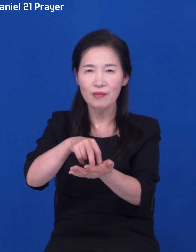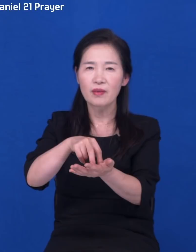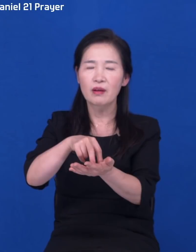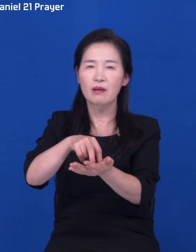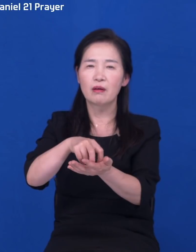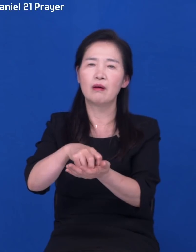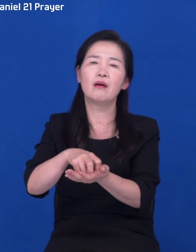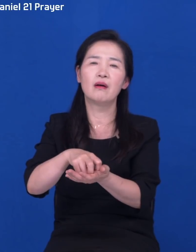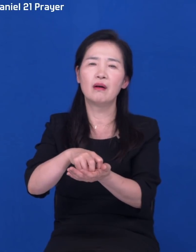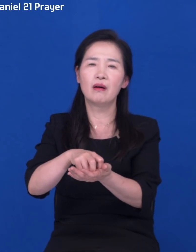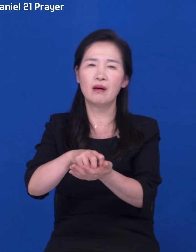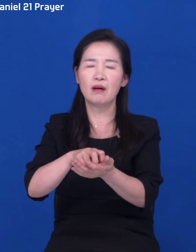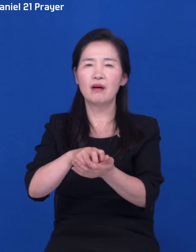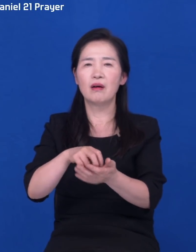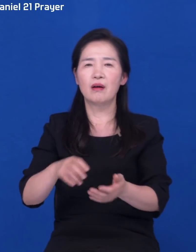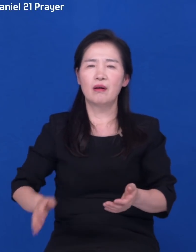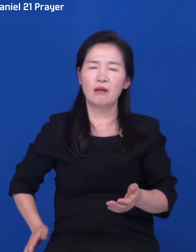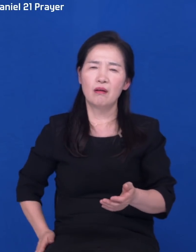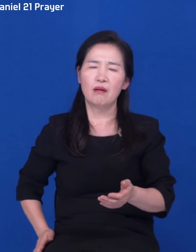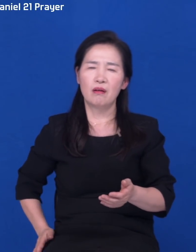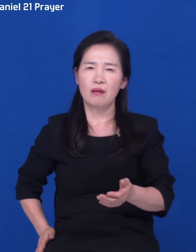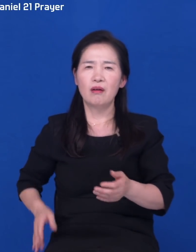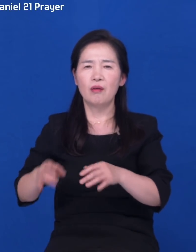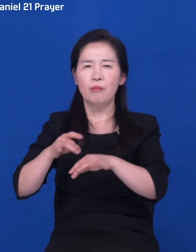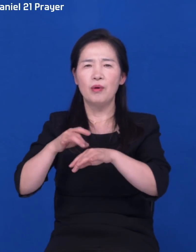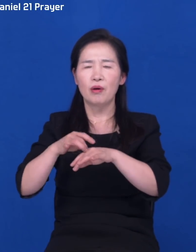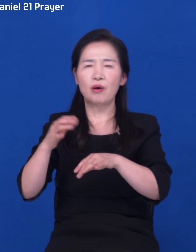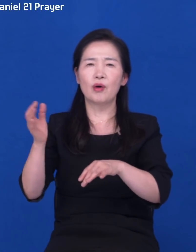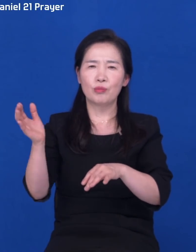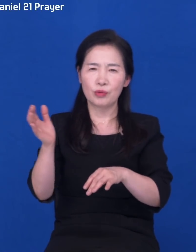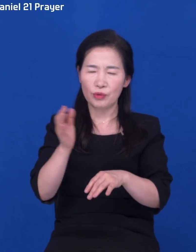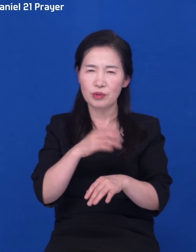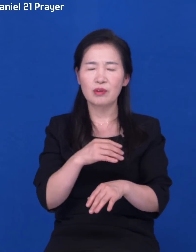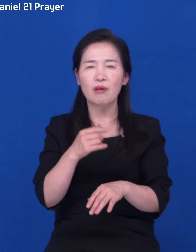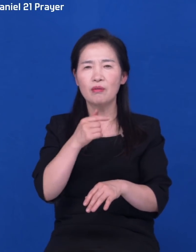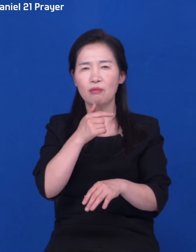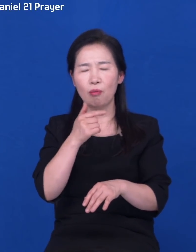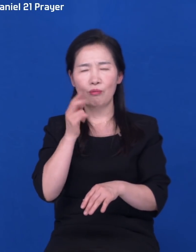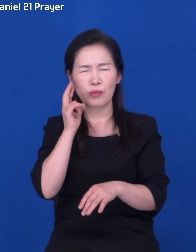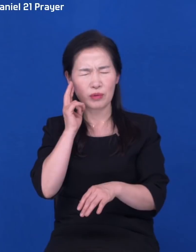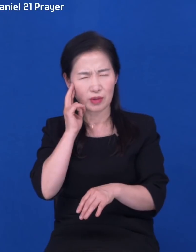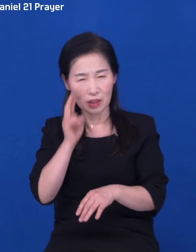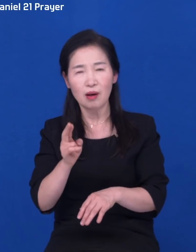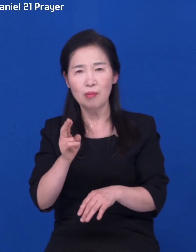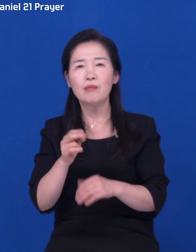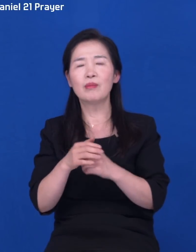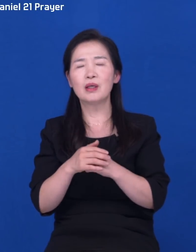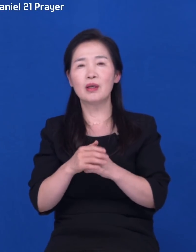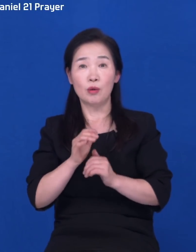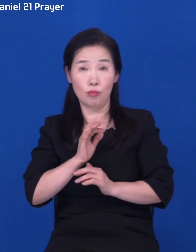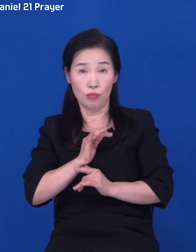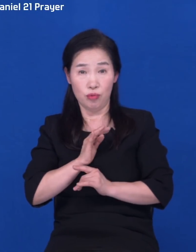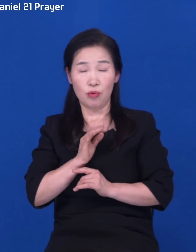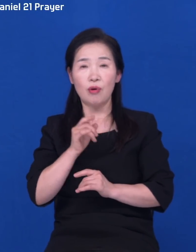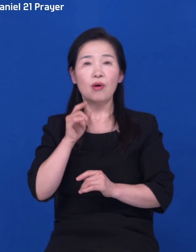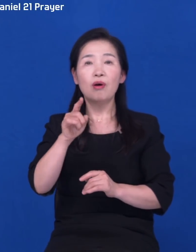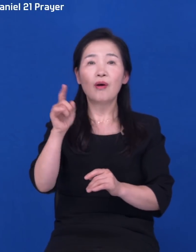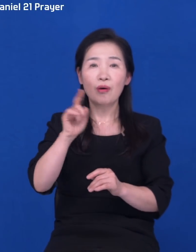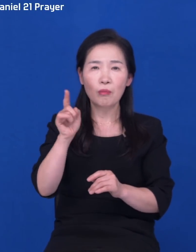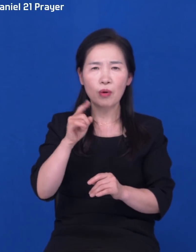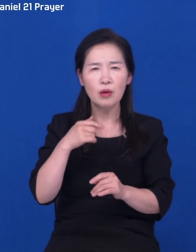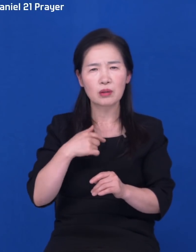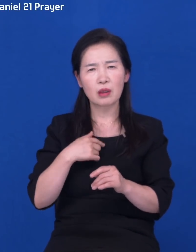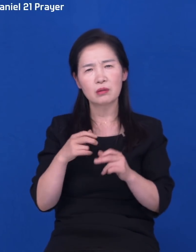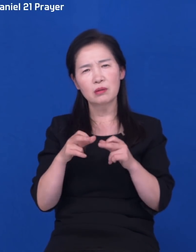된 거예요. 오른쪽 골반뼈부터 너무 비참하고 가장 무서웠던 건 나는 이제 장애인이 되는